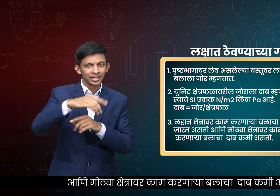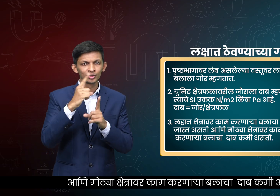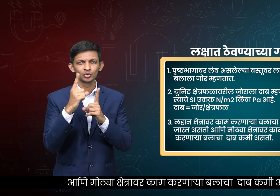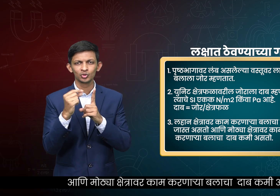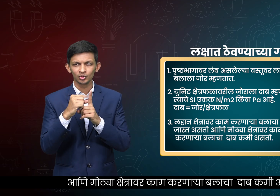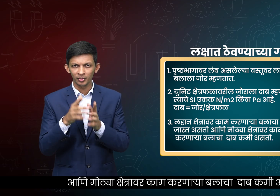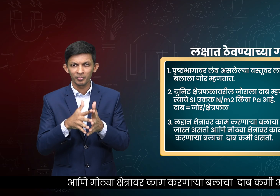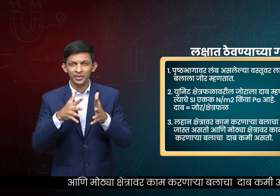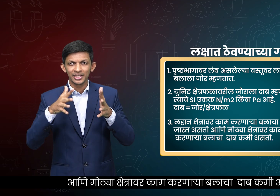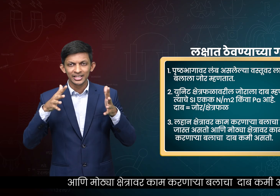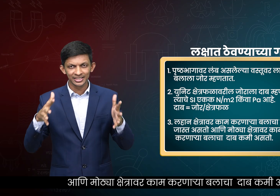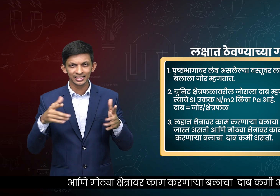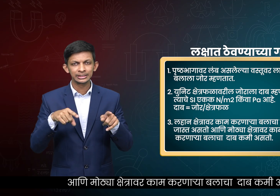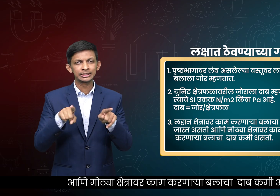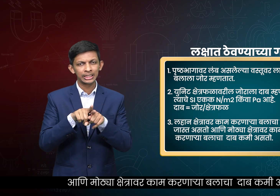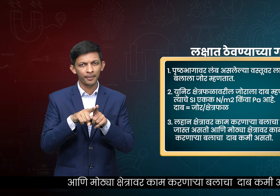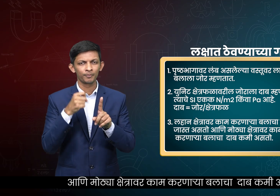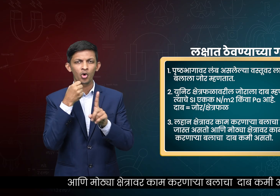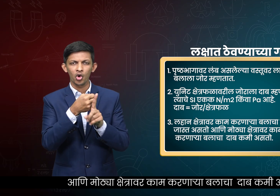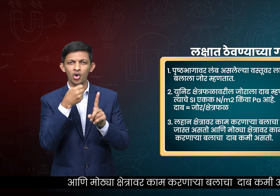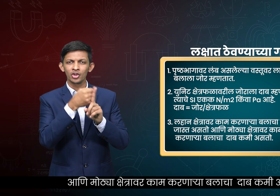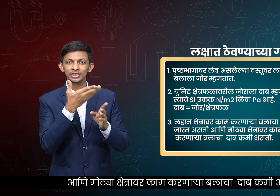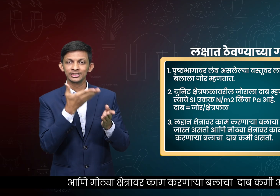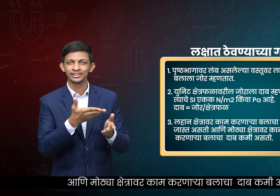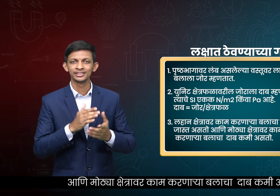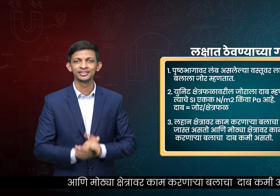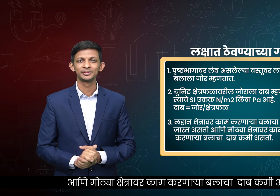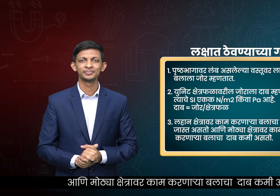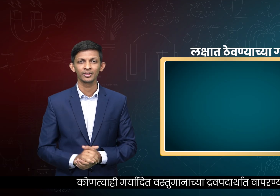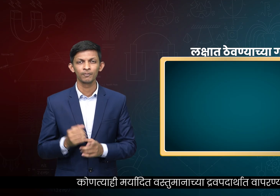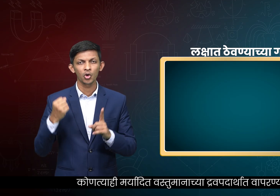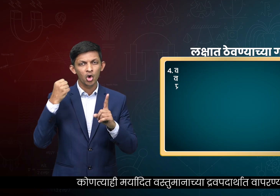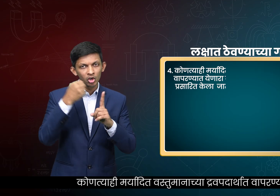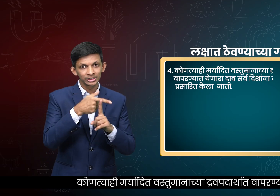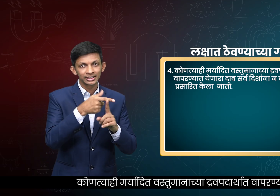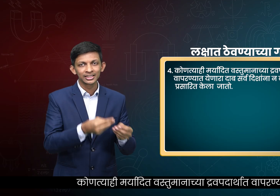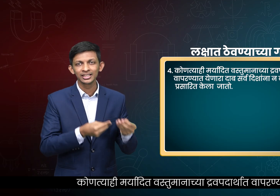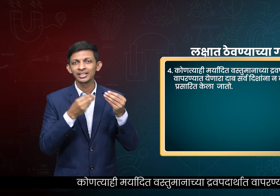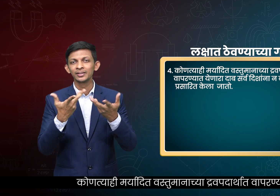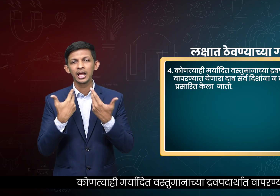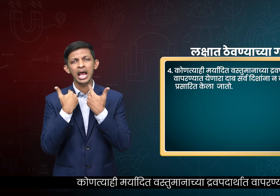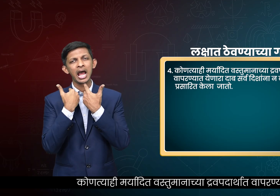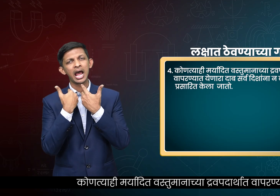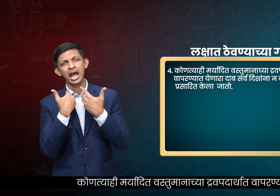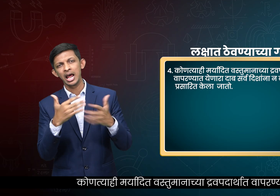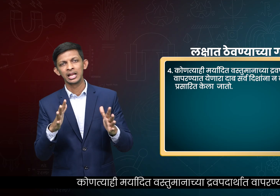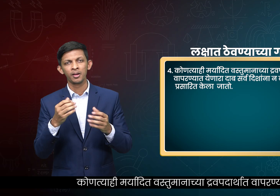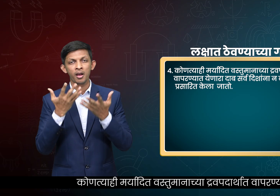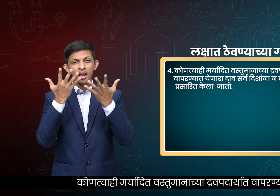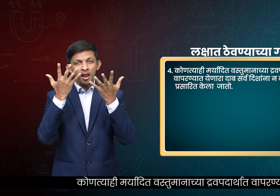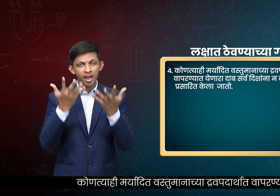आणि मोठ्या क्षेत्रावर काम करणाऱ्या बलाचा दाब हा नेहमी कमी असतो. कोणत्याही मर्यादित